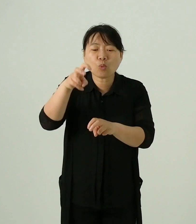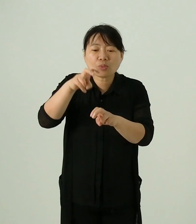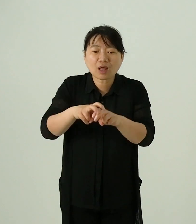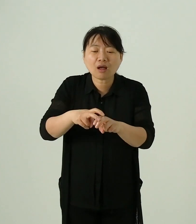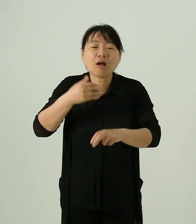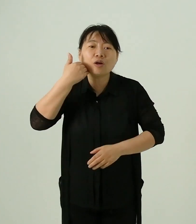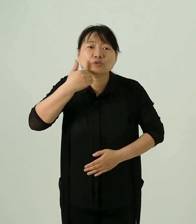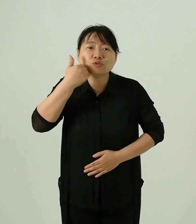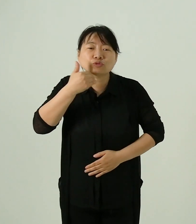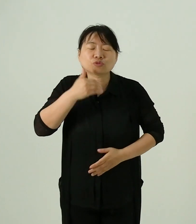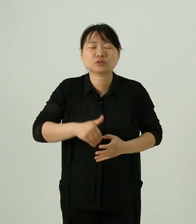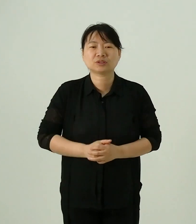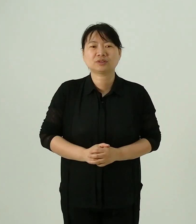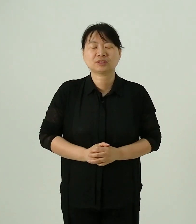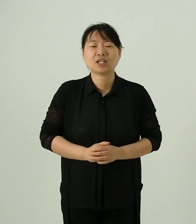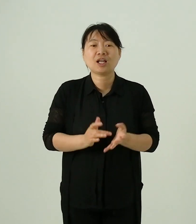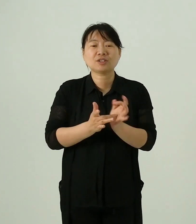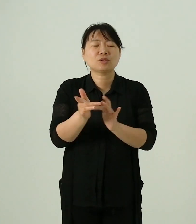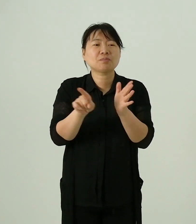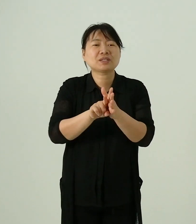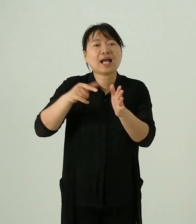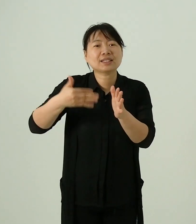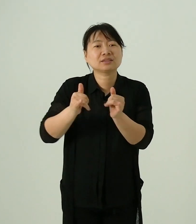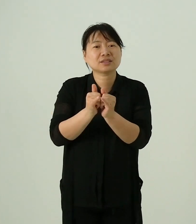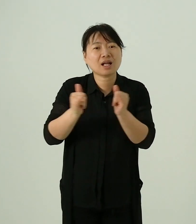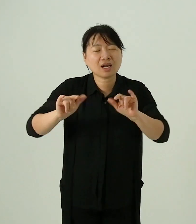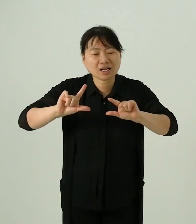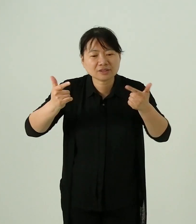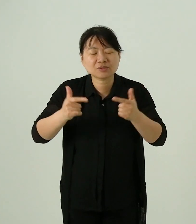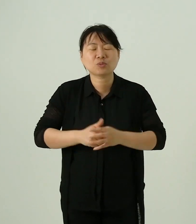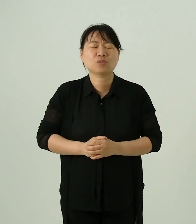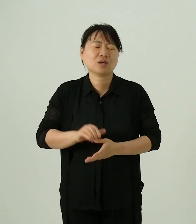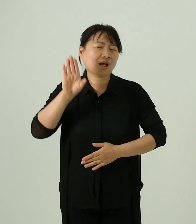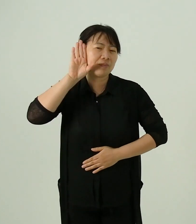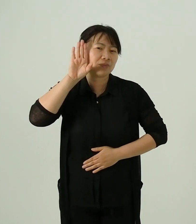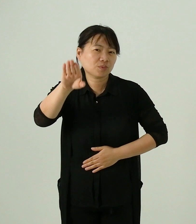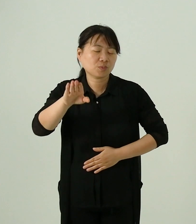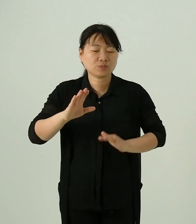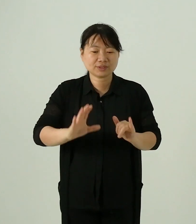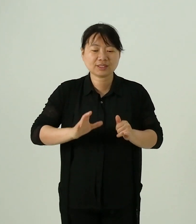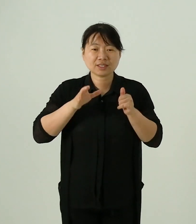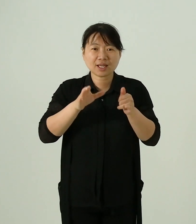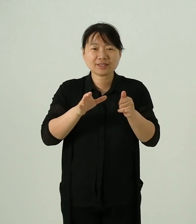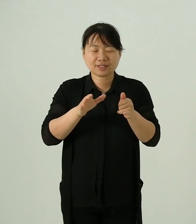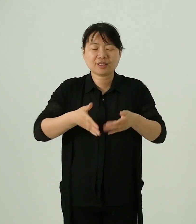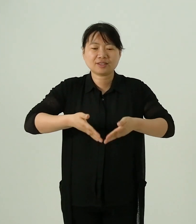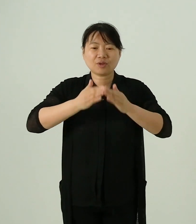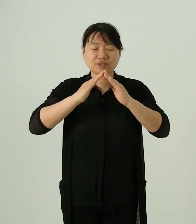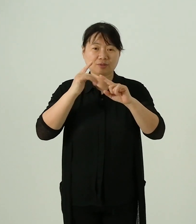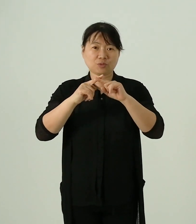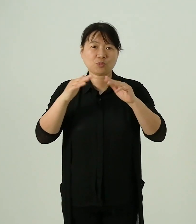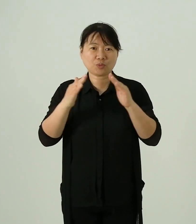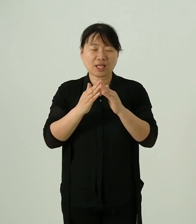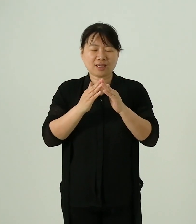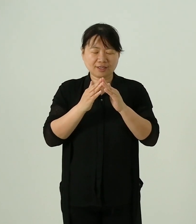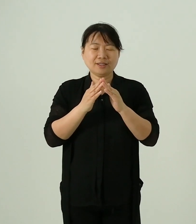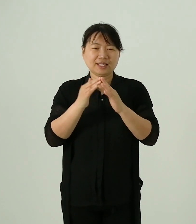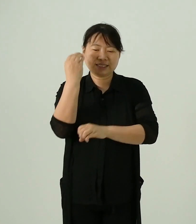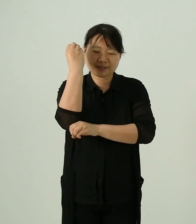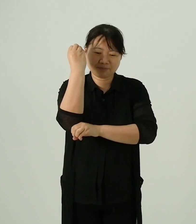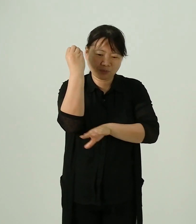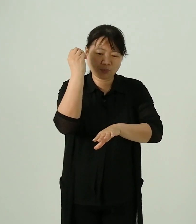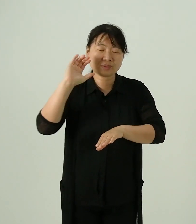있죠? 불신자들이 아니라 장차 이 땅에 세워질 교회의 모판이